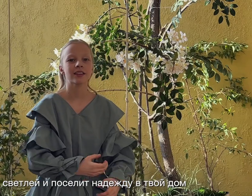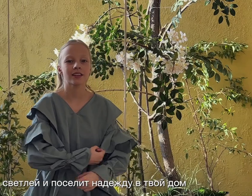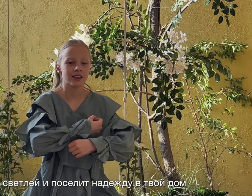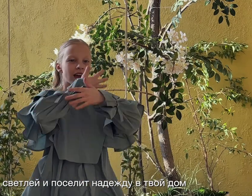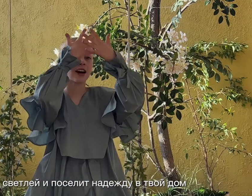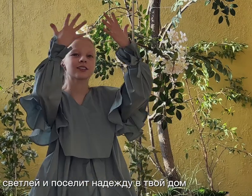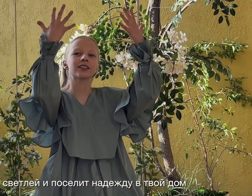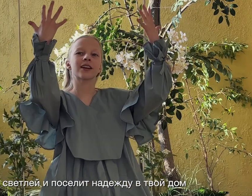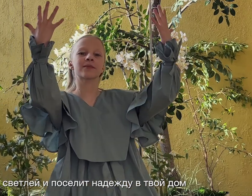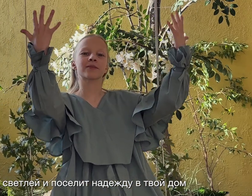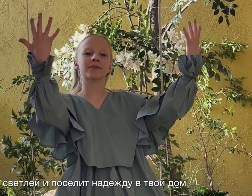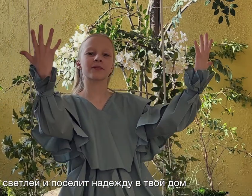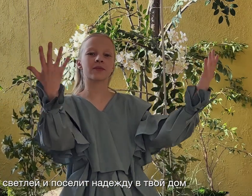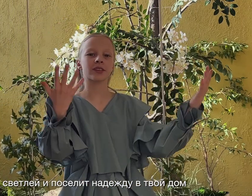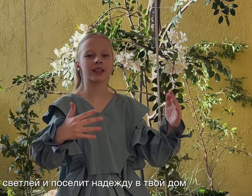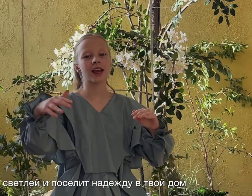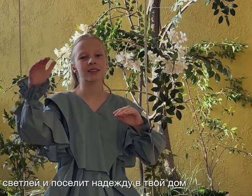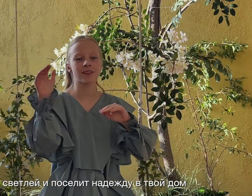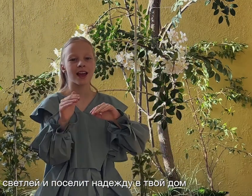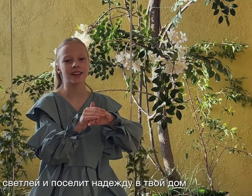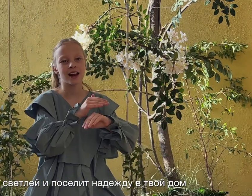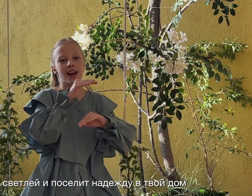Станет ярче и светлей,